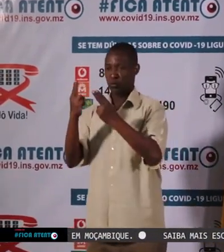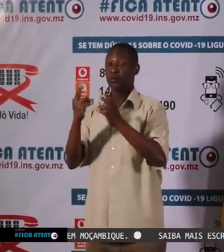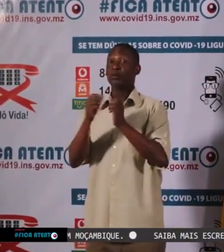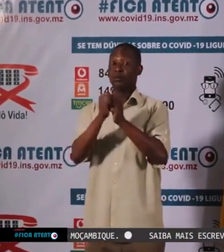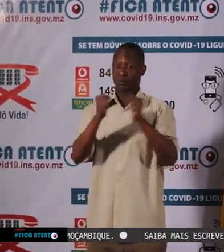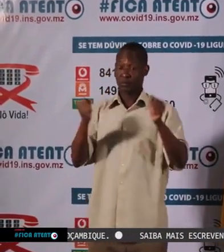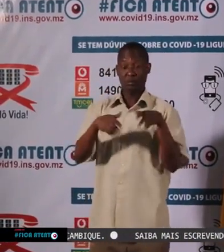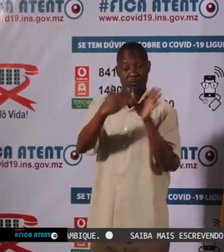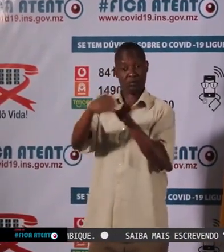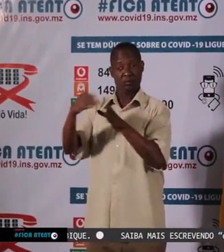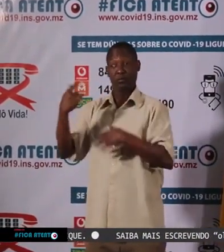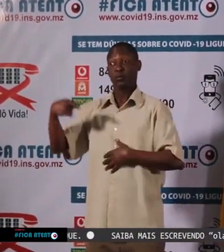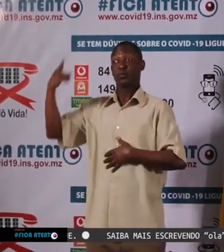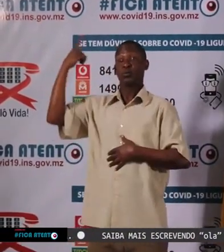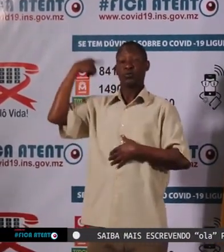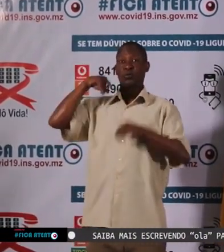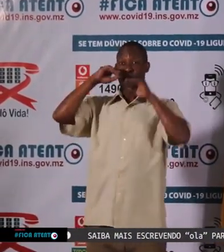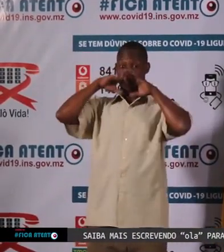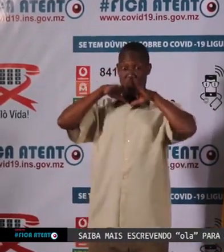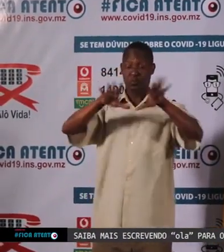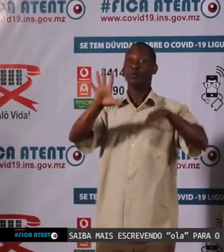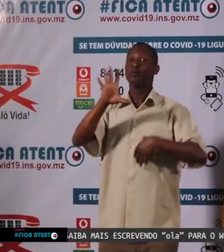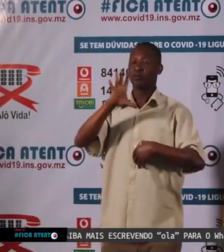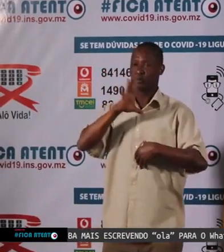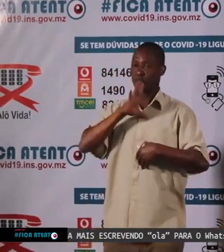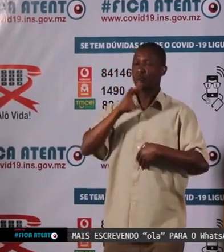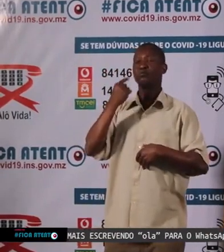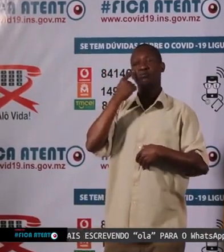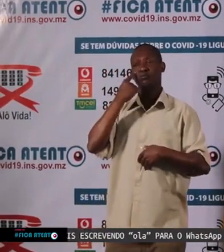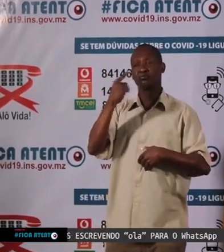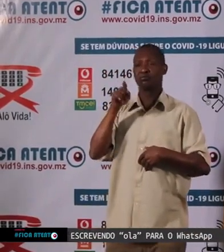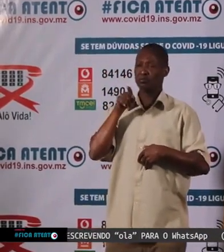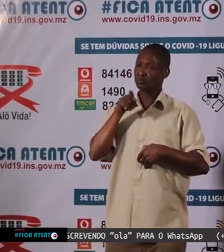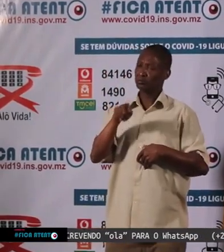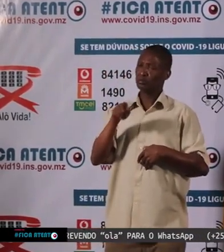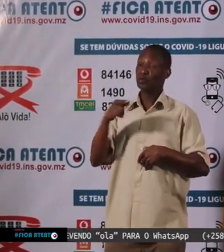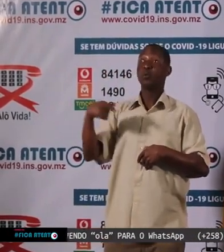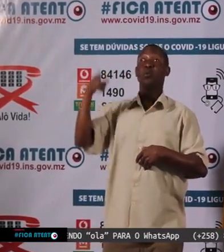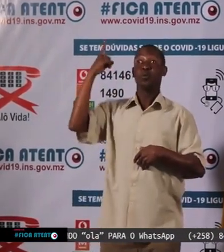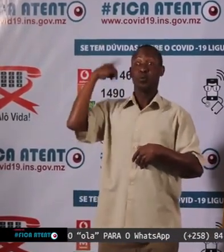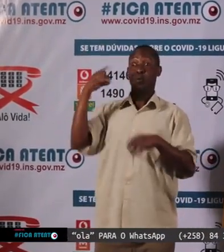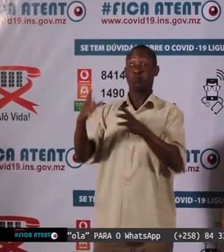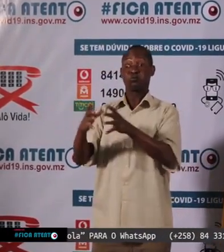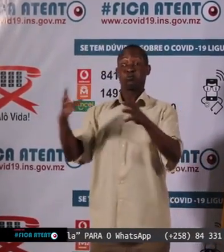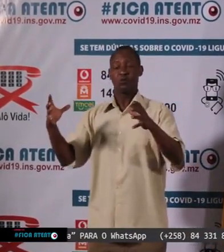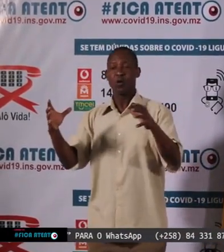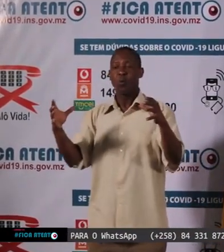anunciados ontem, nós vemos que há uma diminuição de cerca de 26